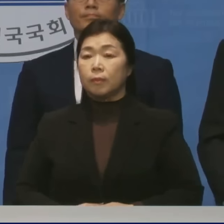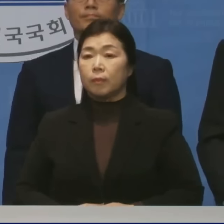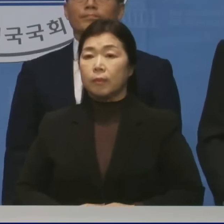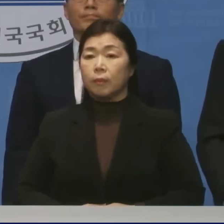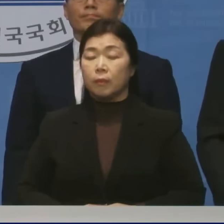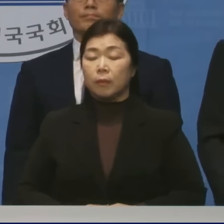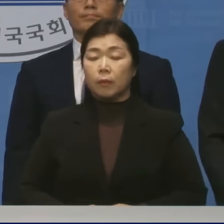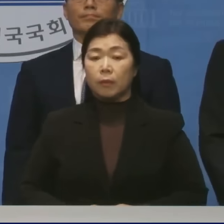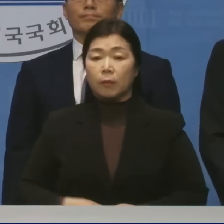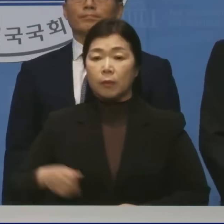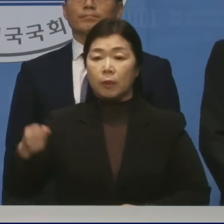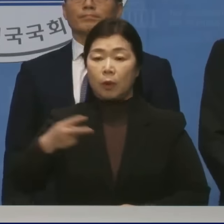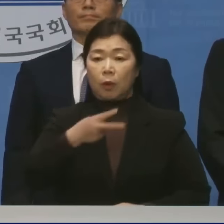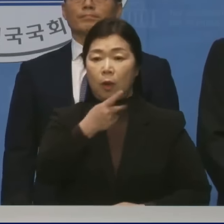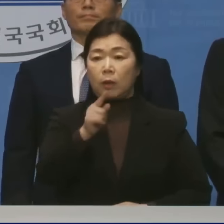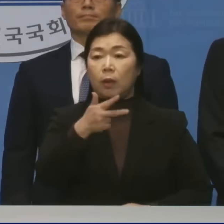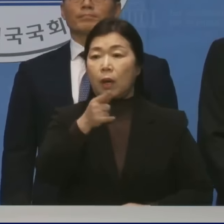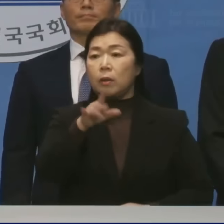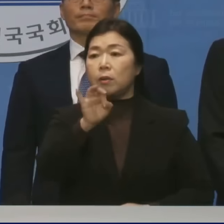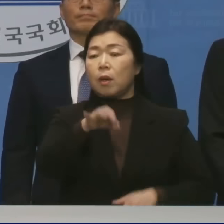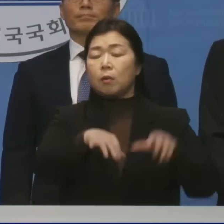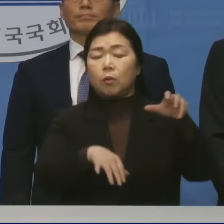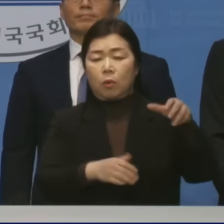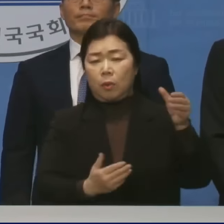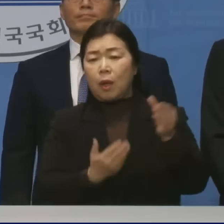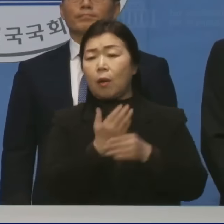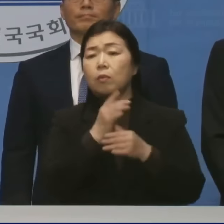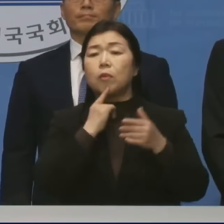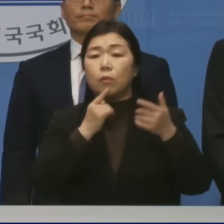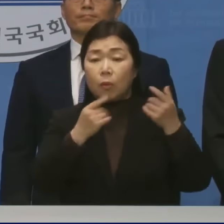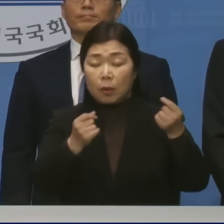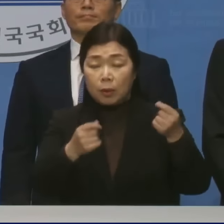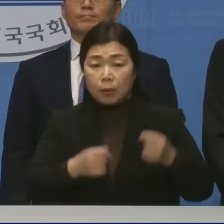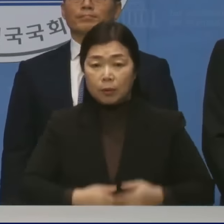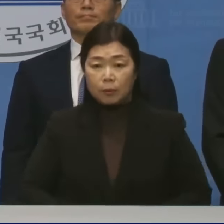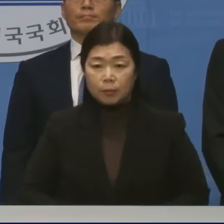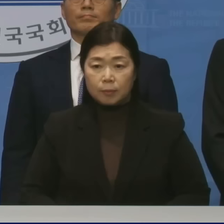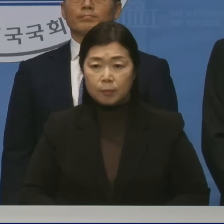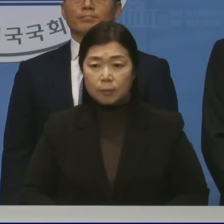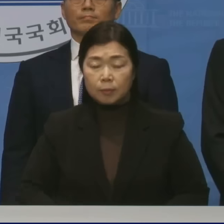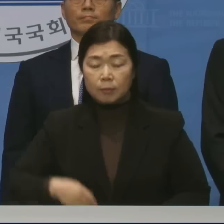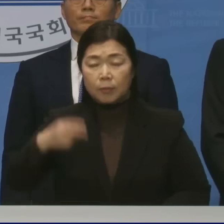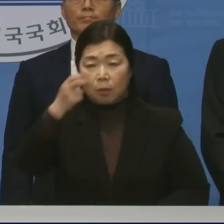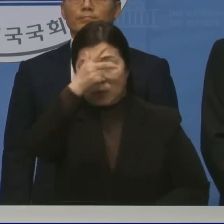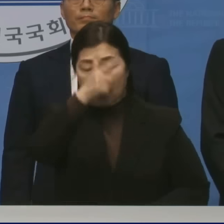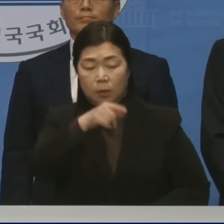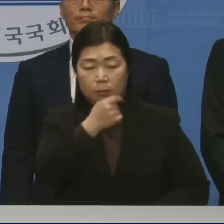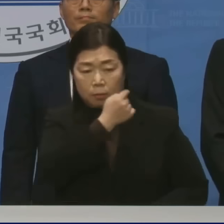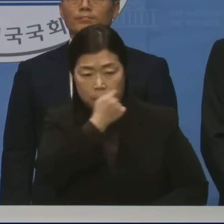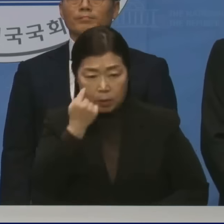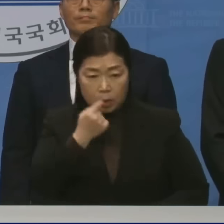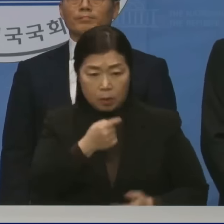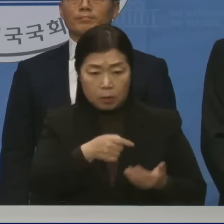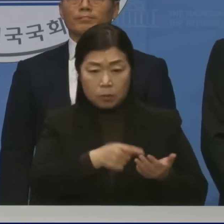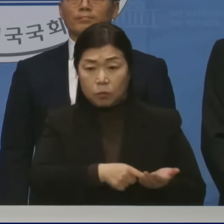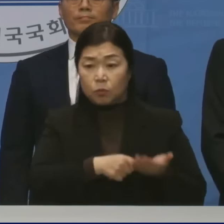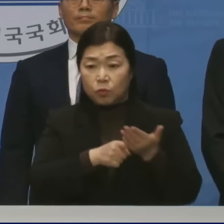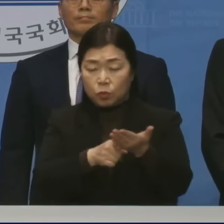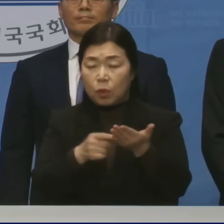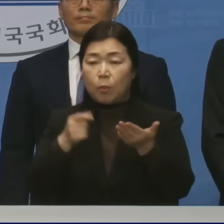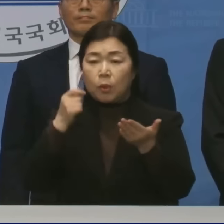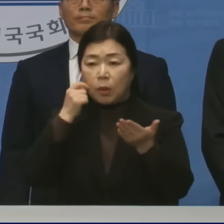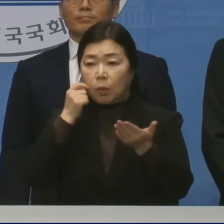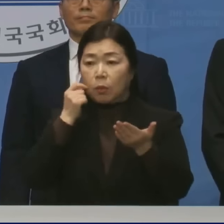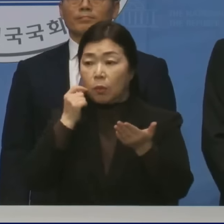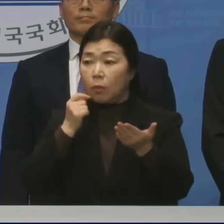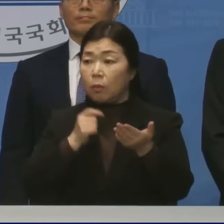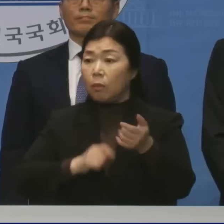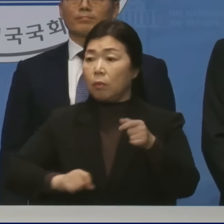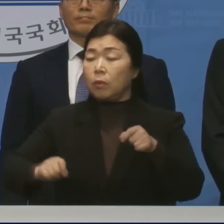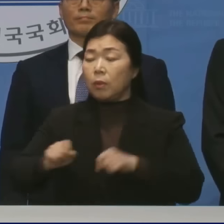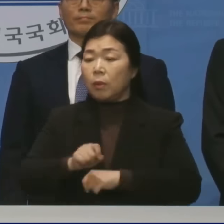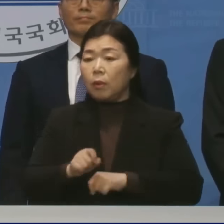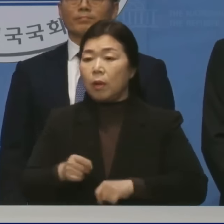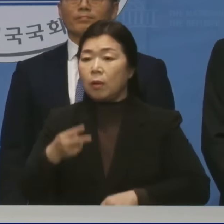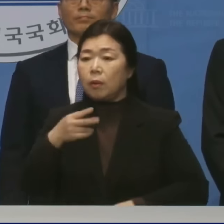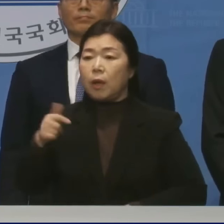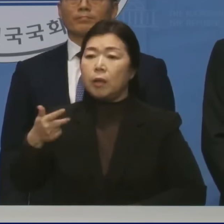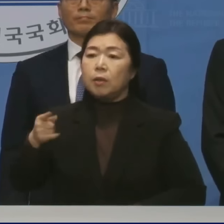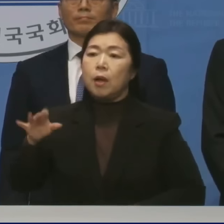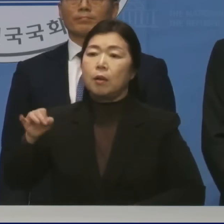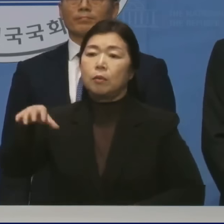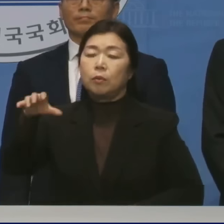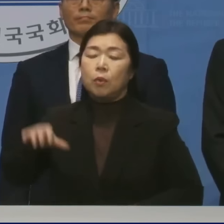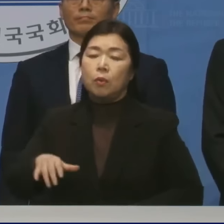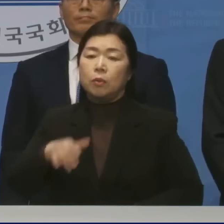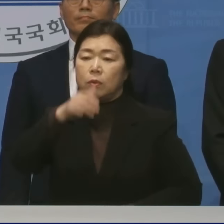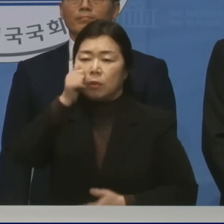대장동 사건도 마찬가지입니다. 검찰은 객관적 물증을 제시하지 못한 채 대장동